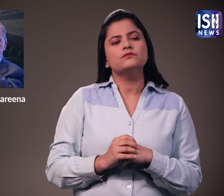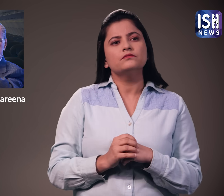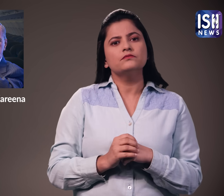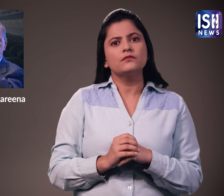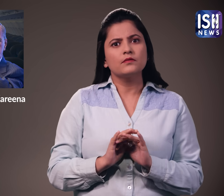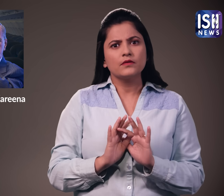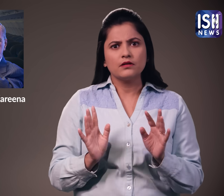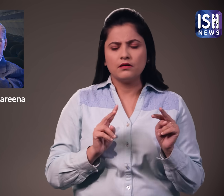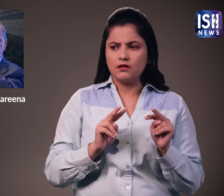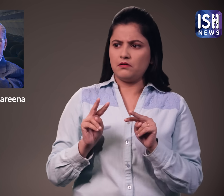रही थी